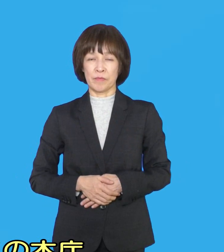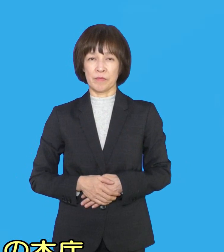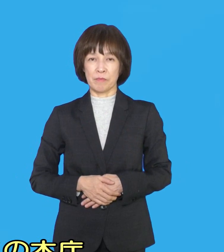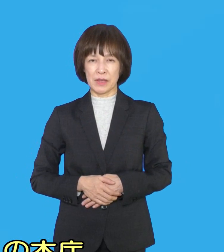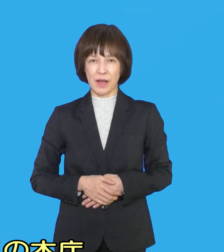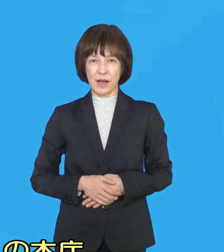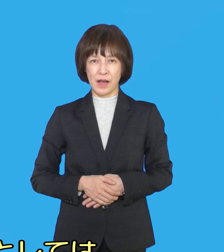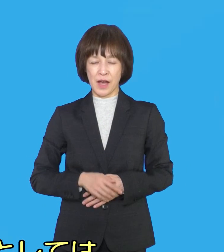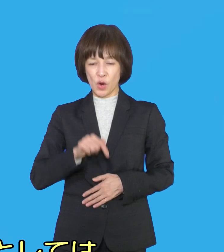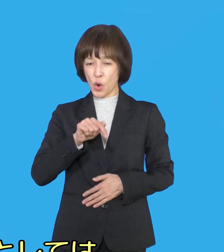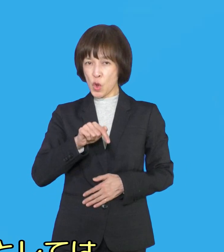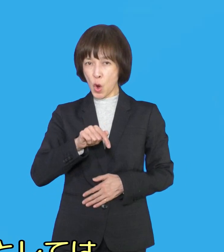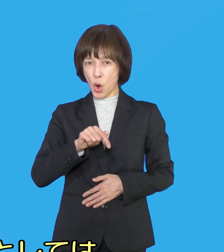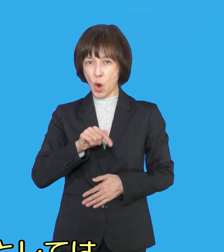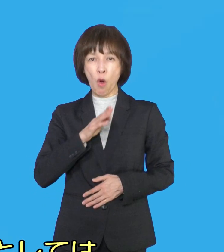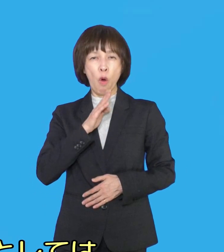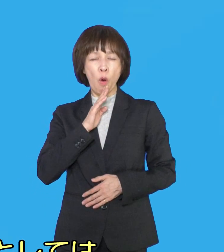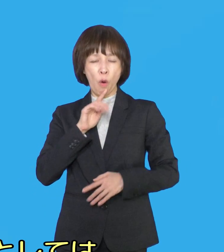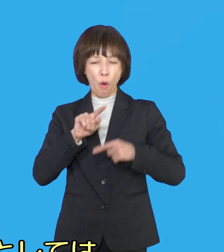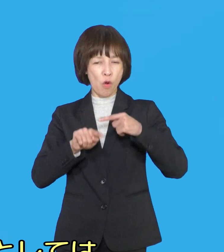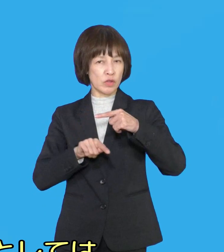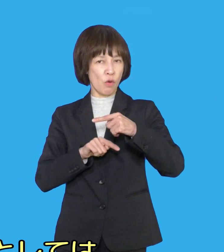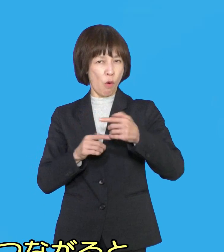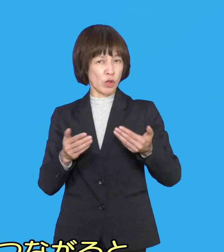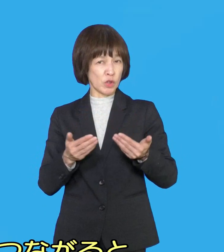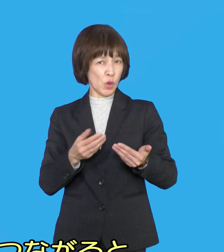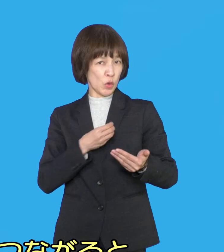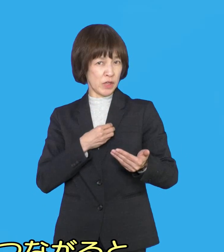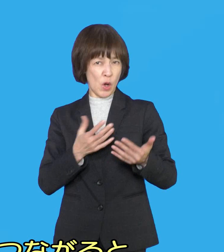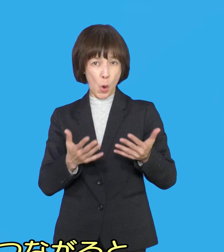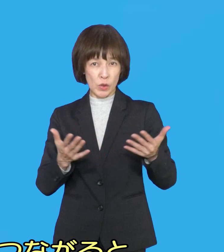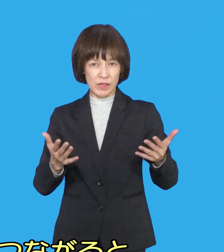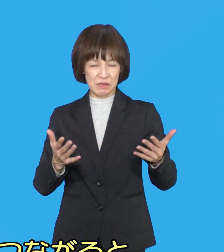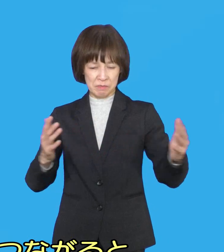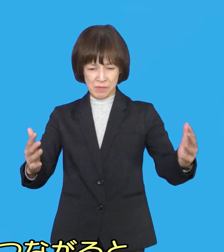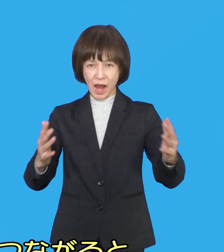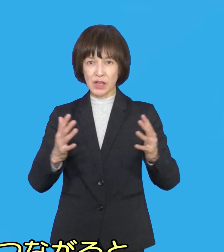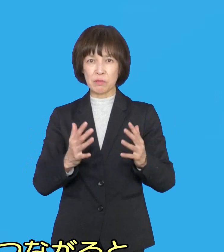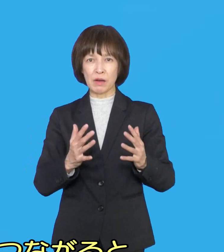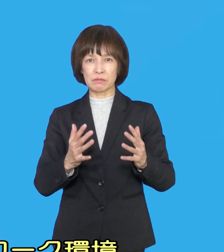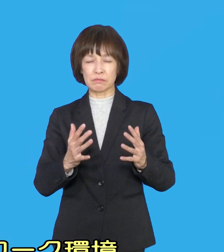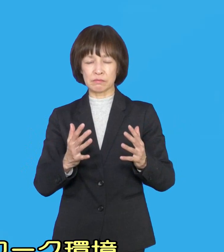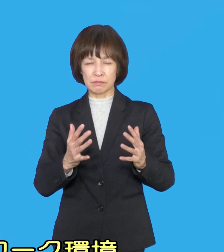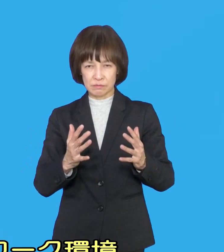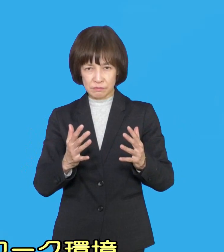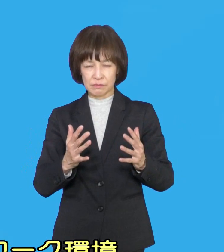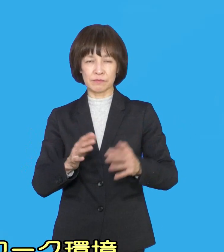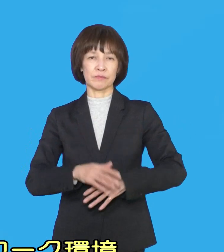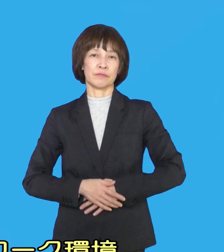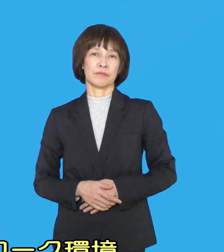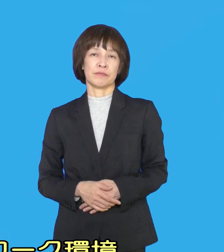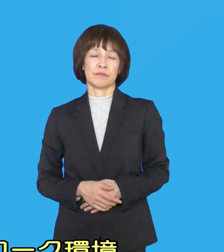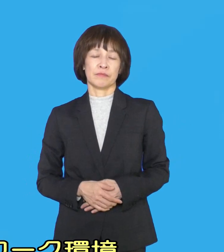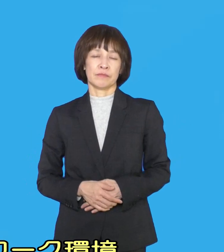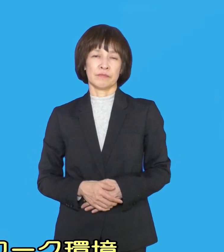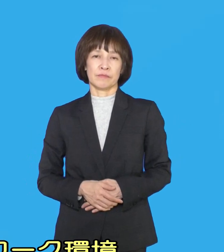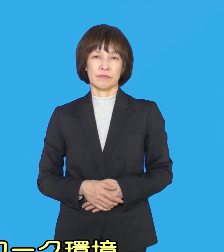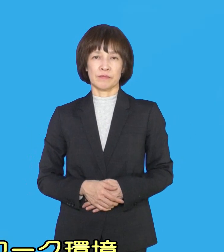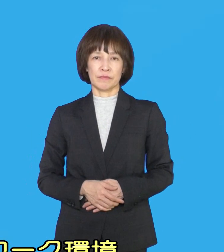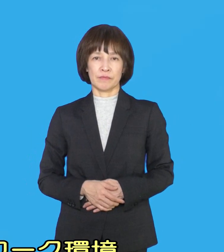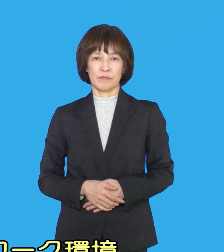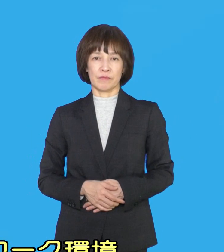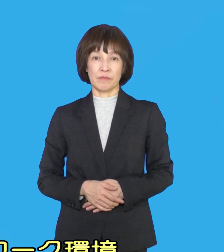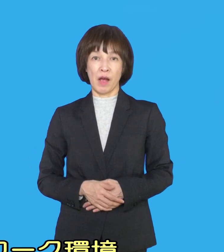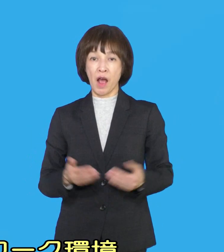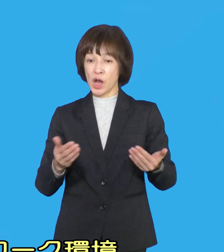東のこの本庁、最も職員がおそらく働く環境としては多いところですから、そこに集まることにつながると。ですので、職員の